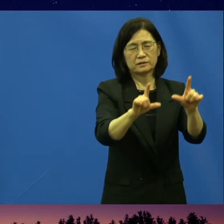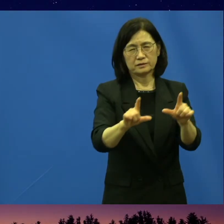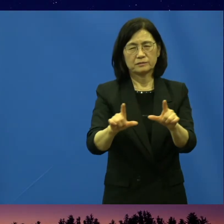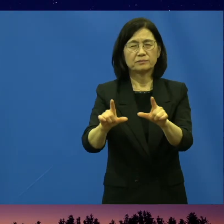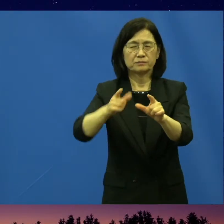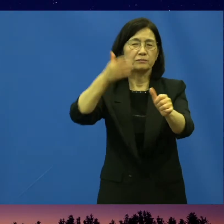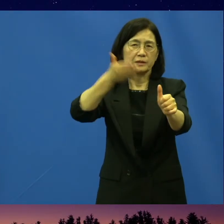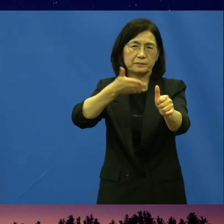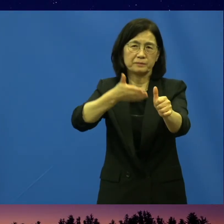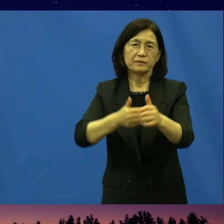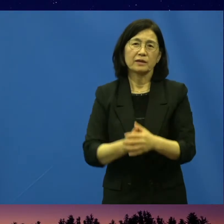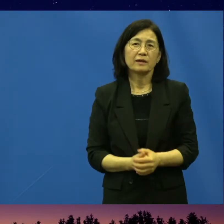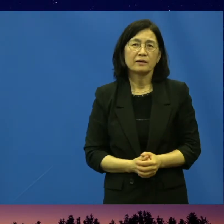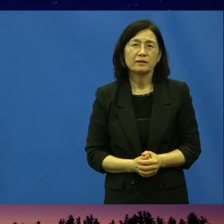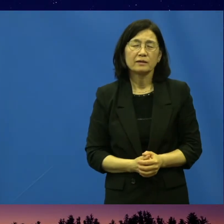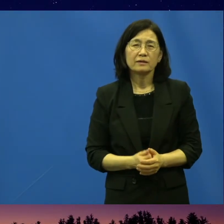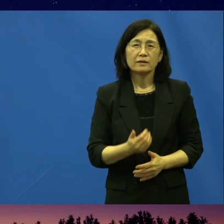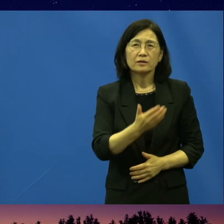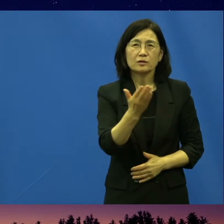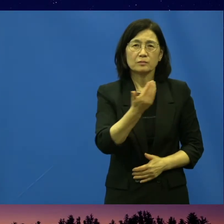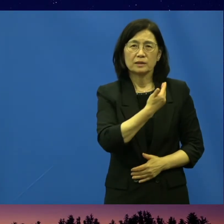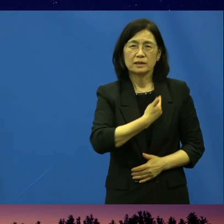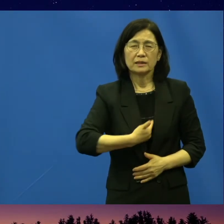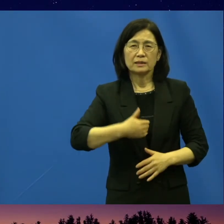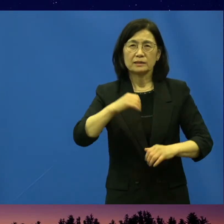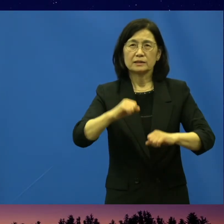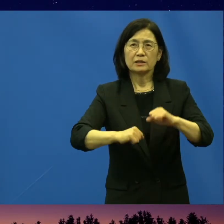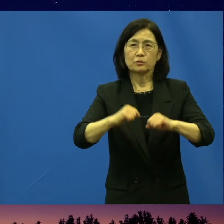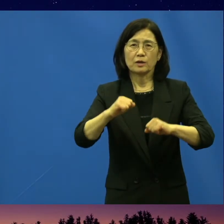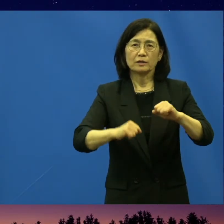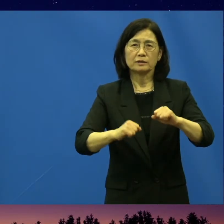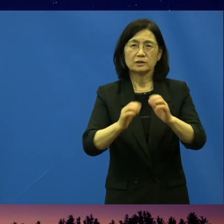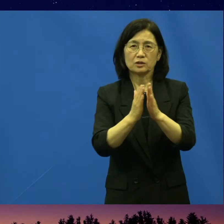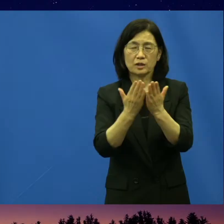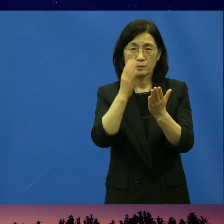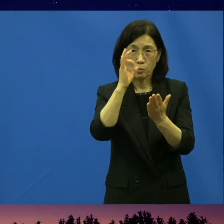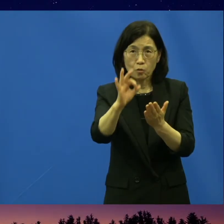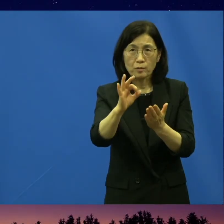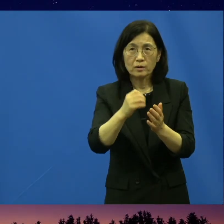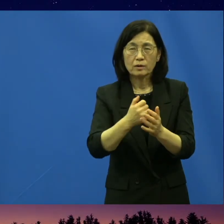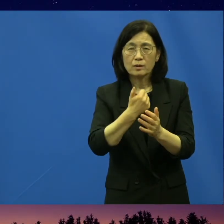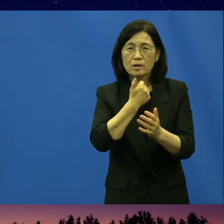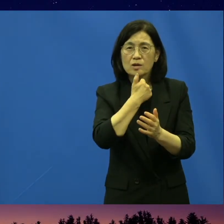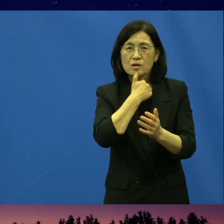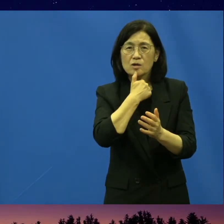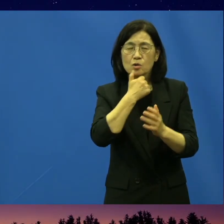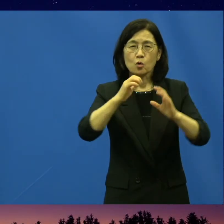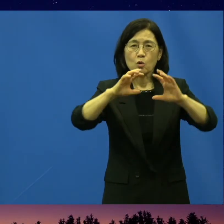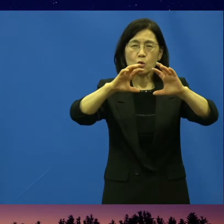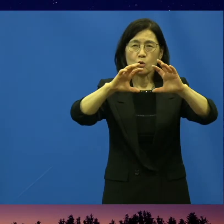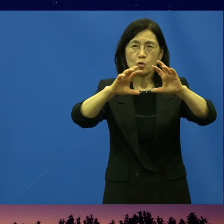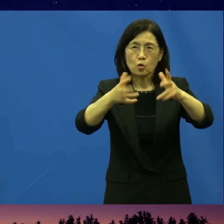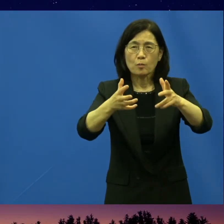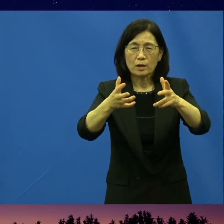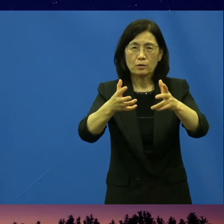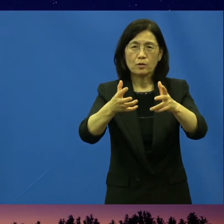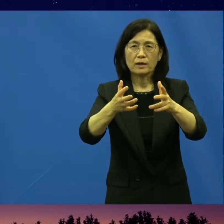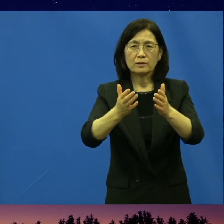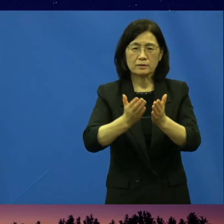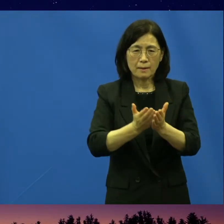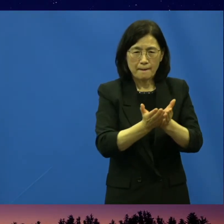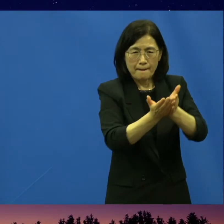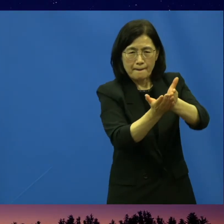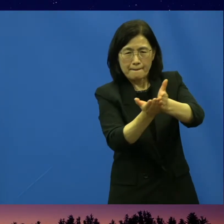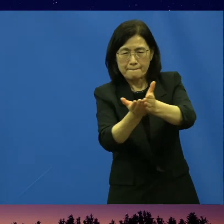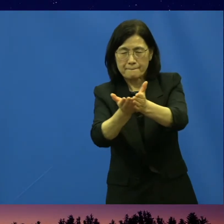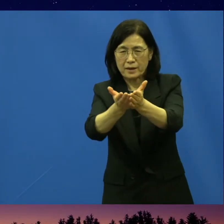믿습니다. 그래서 여러분 사도행전의 뒷부분, 끝부분이 뭐예요? 여러분? 로마로 가는 배에 코스만에 가는데 유럽으로 가는 강풍이